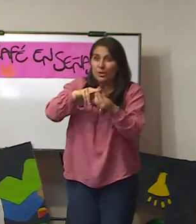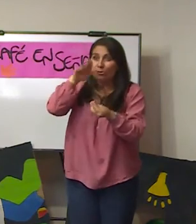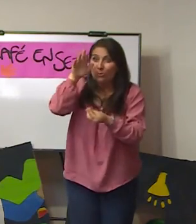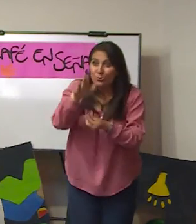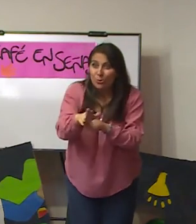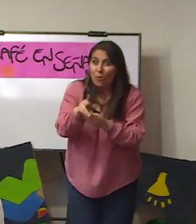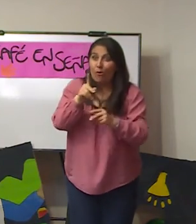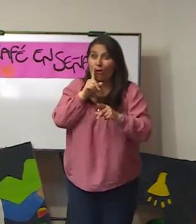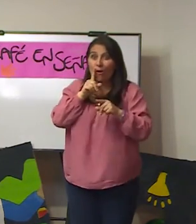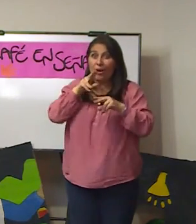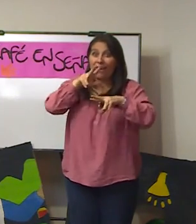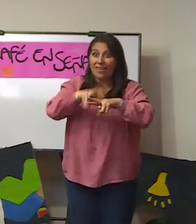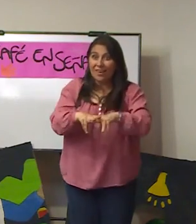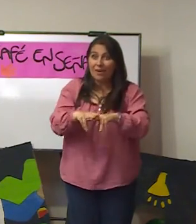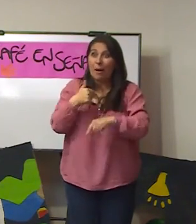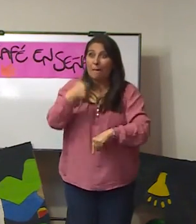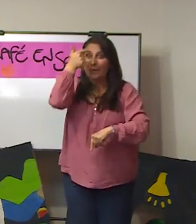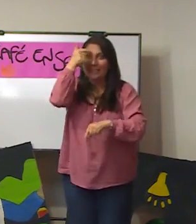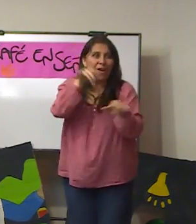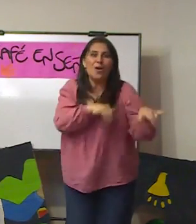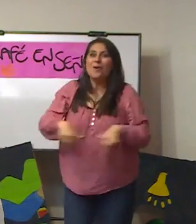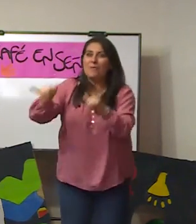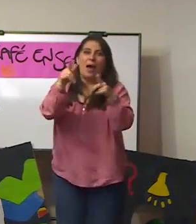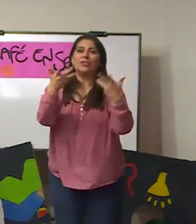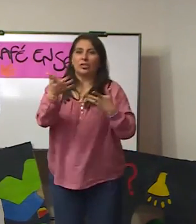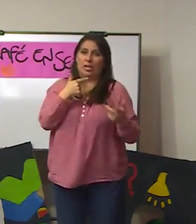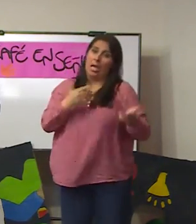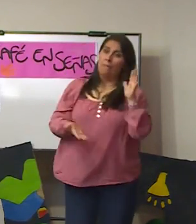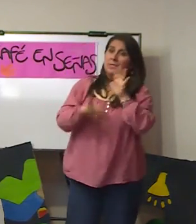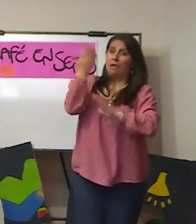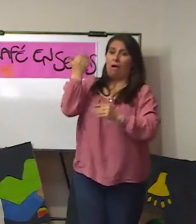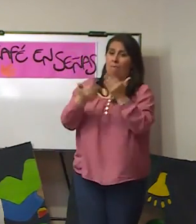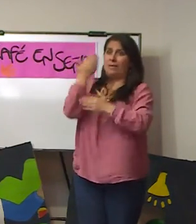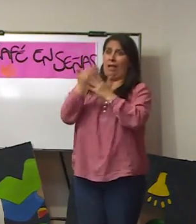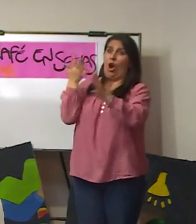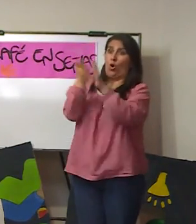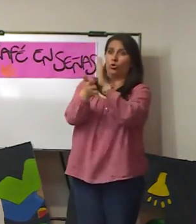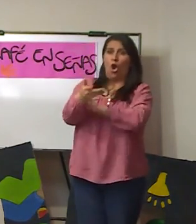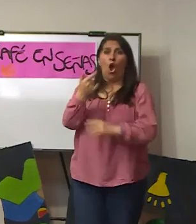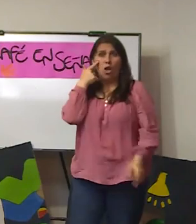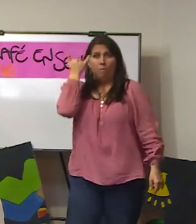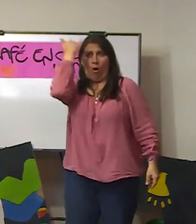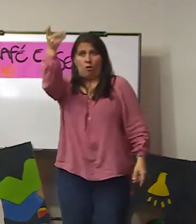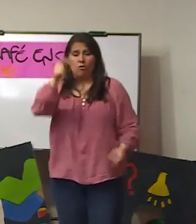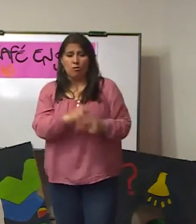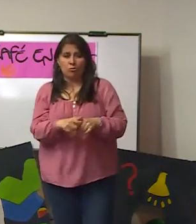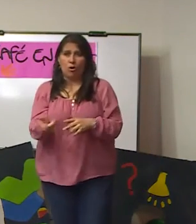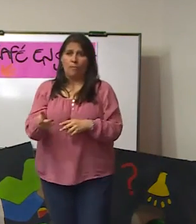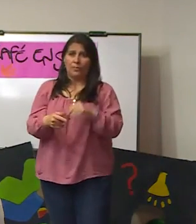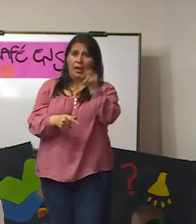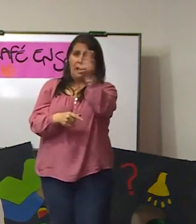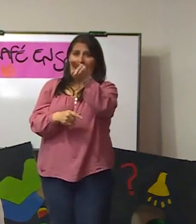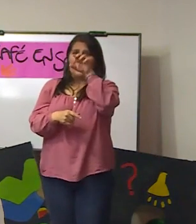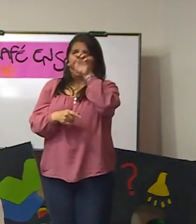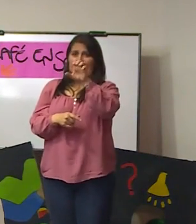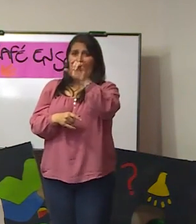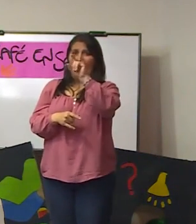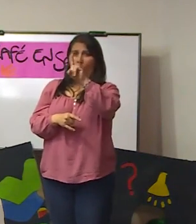como si fuera parte de nuestro cotidiano, y empezaba, no, es que imagínese que Zeus era el papi chulo